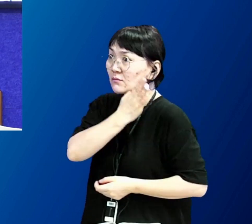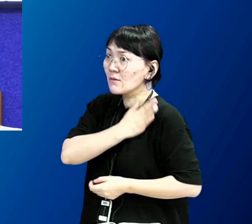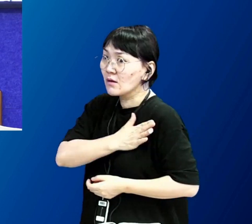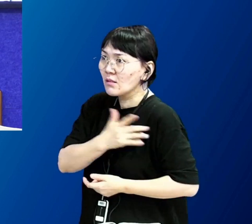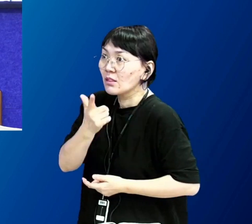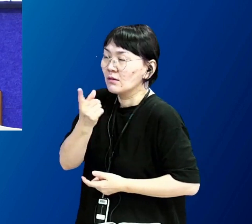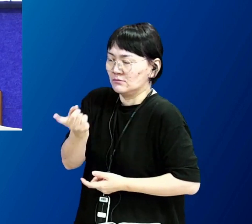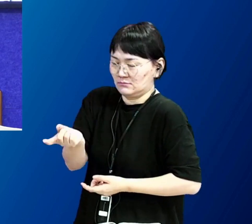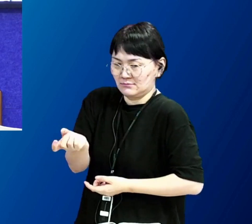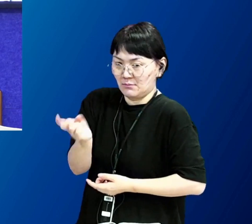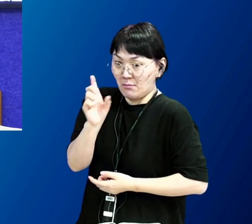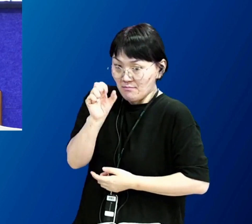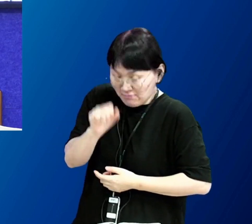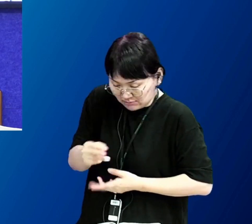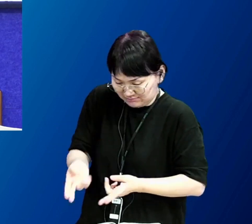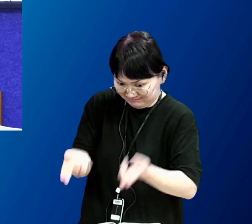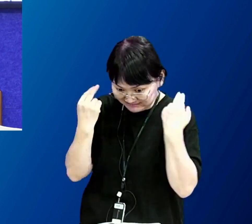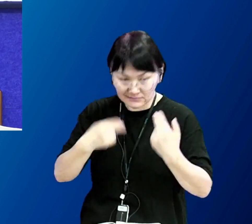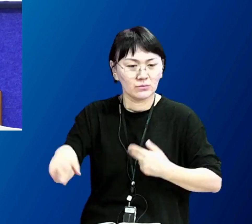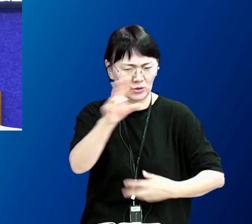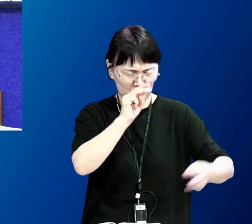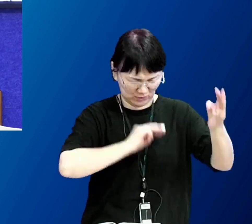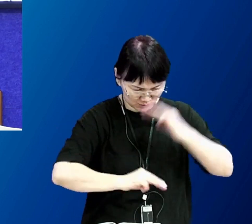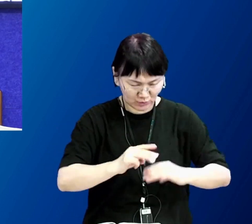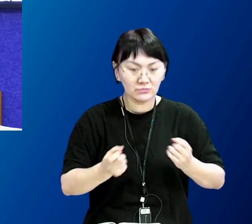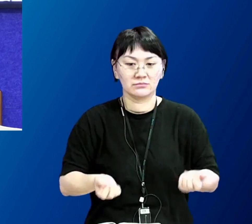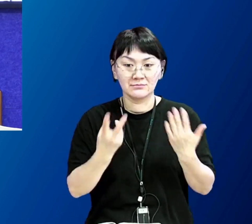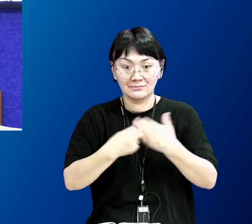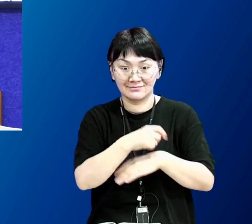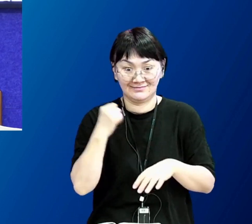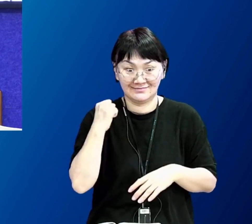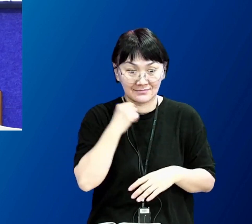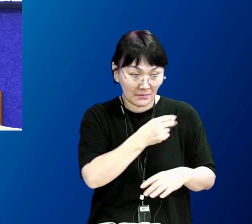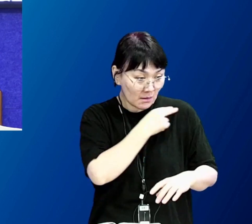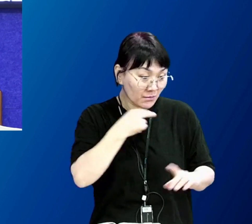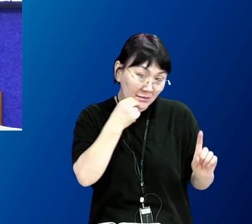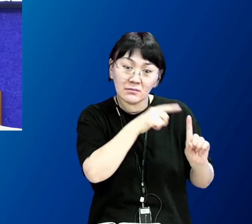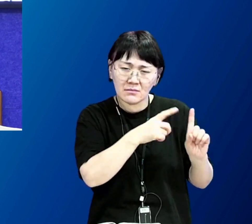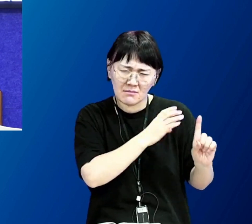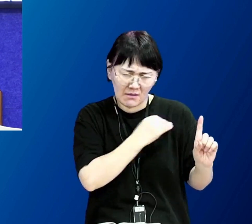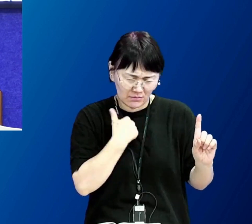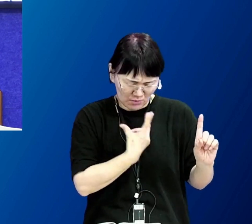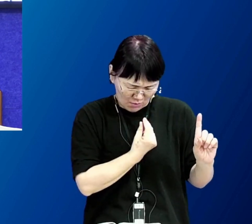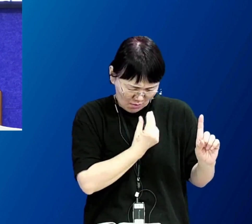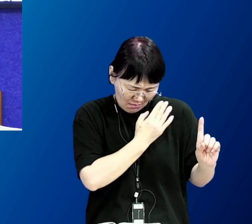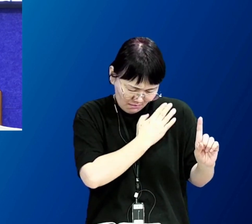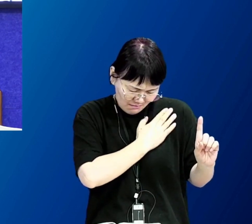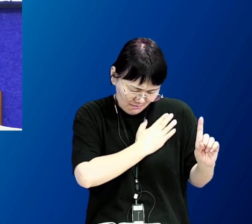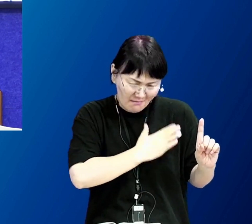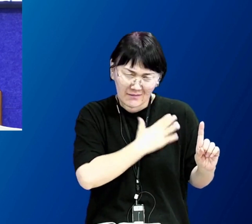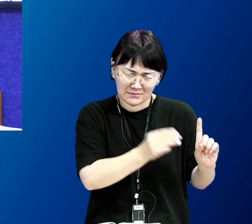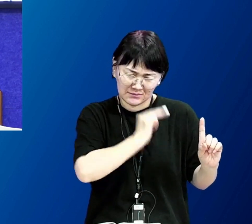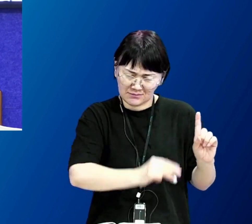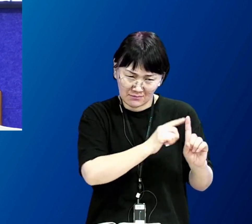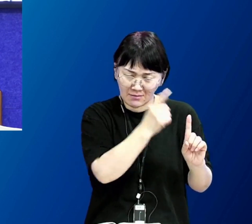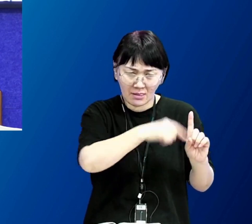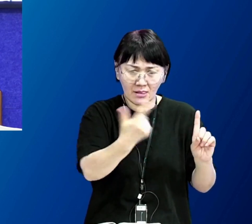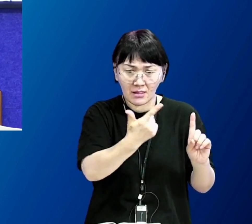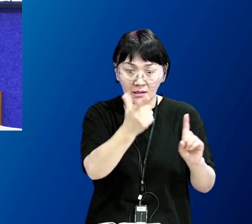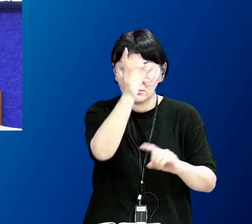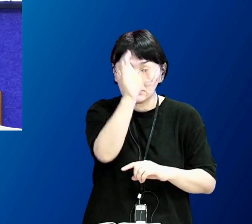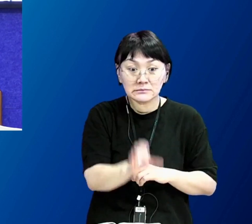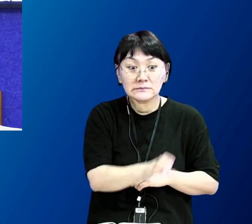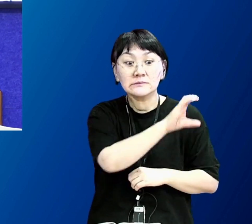үсттэй. Тийм үү? Петр яасан бол эзэн үнэхээр хайр исэн мэттэй. Тэр хайраасаа болон эзэн Петр загалмаа